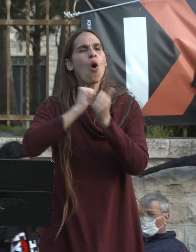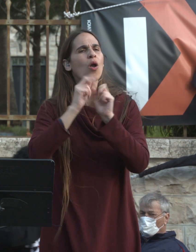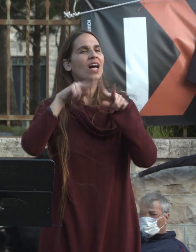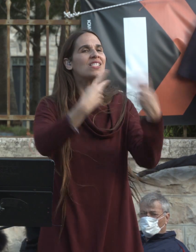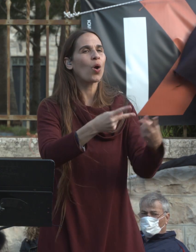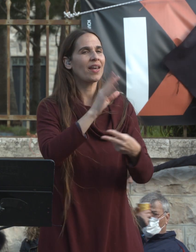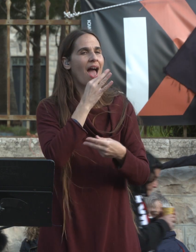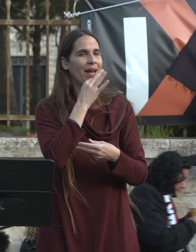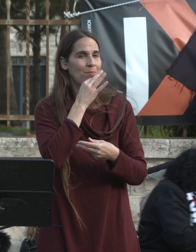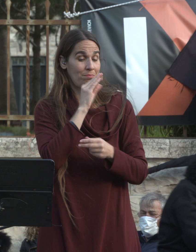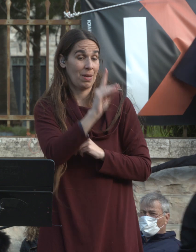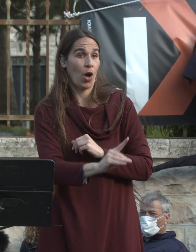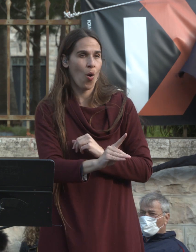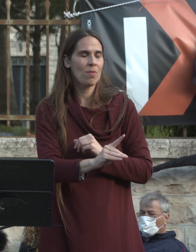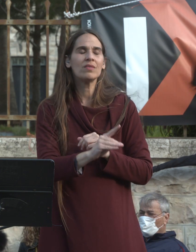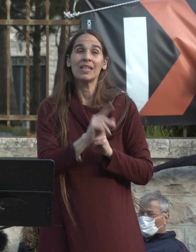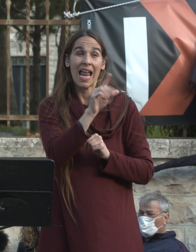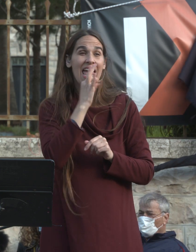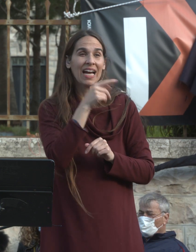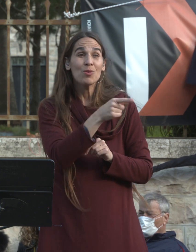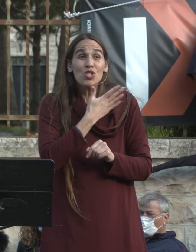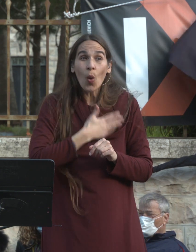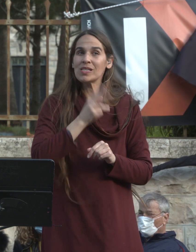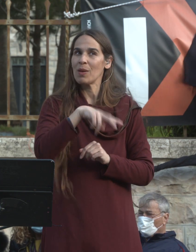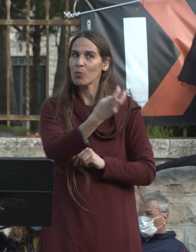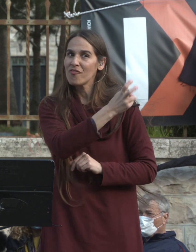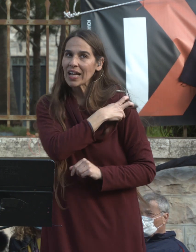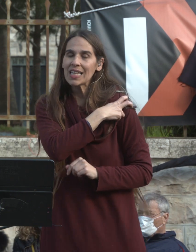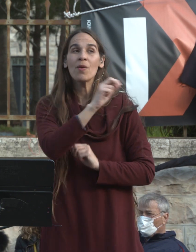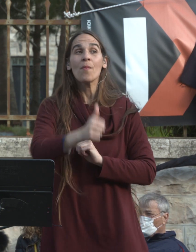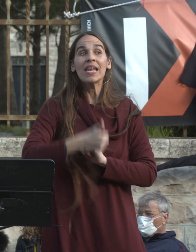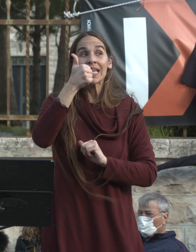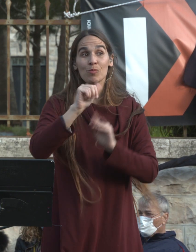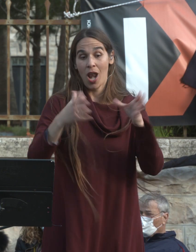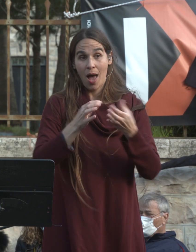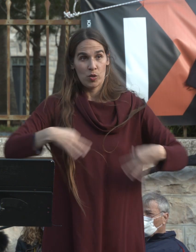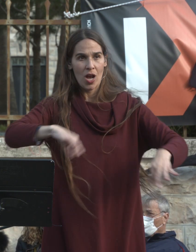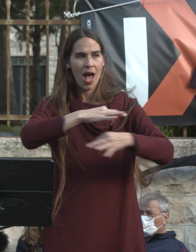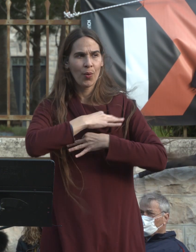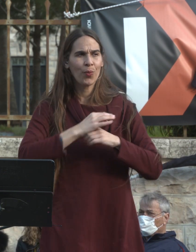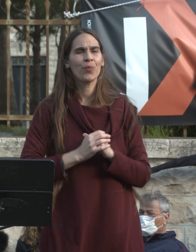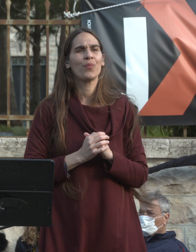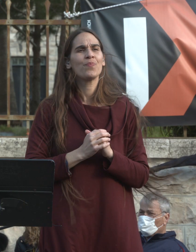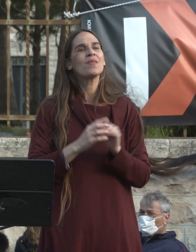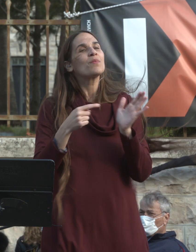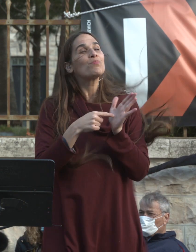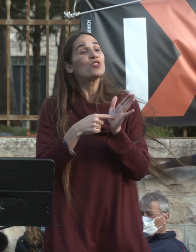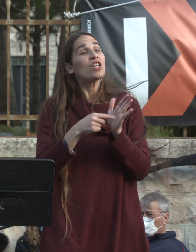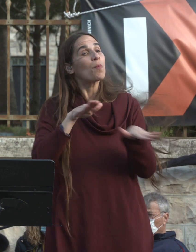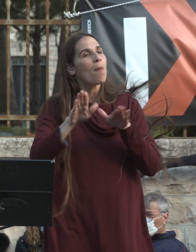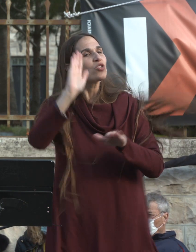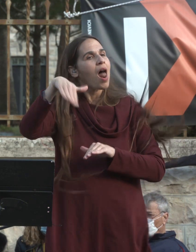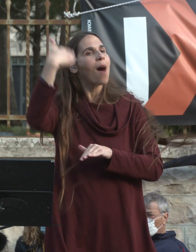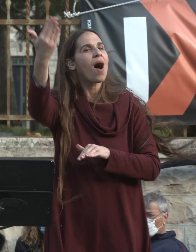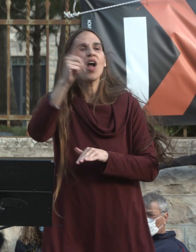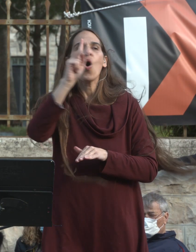נערים ונערות שעומדים להתגייס ורוצים להיות מפקדים ומנהיגים של העם שלנו כדי שבממשלה הבאה